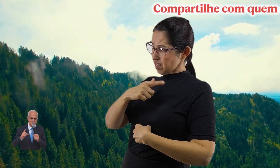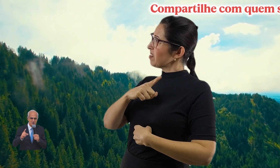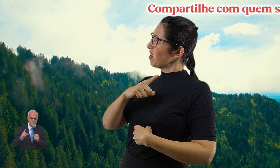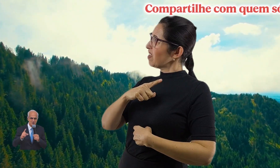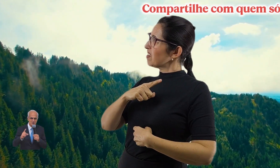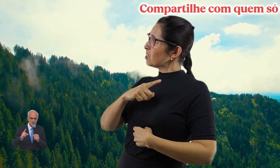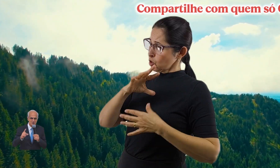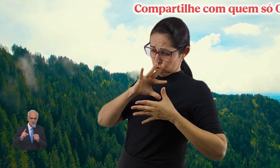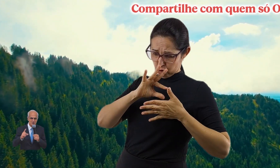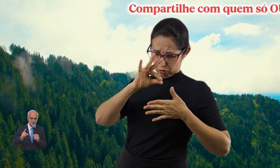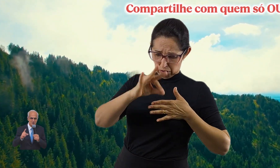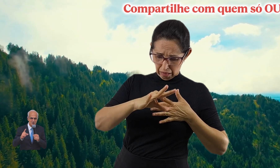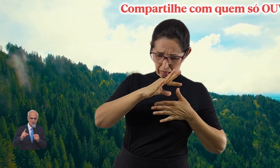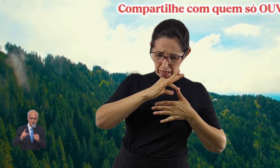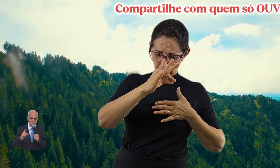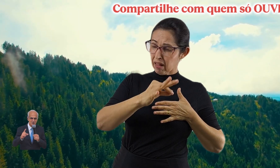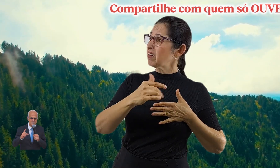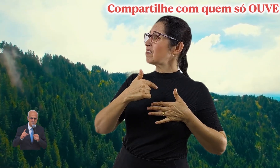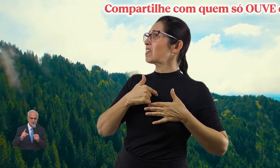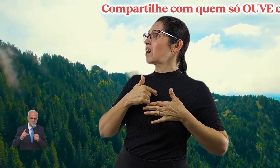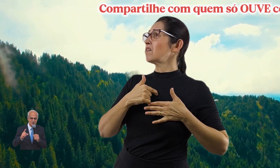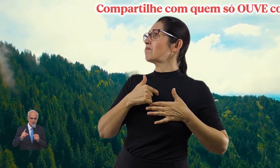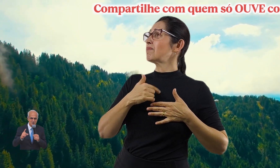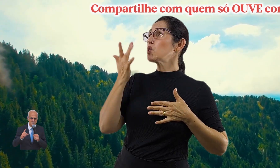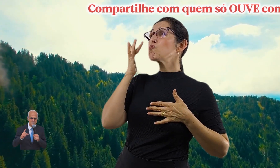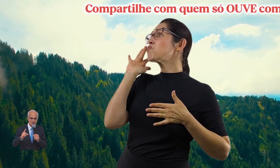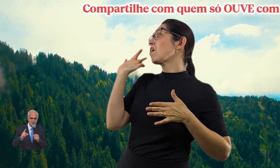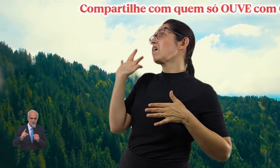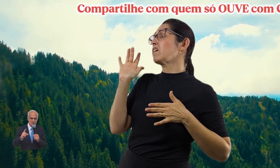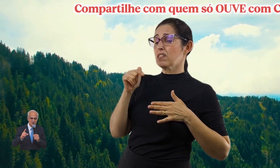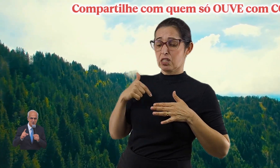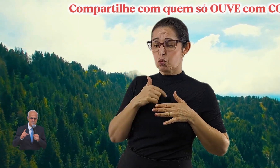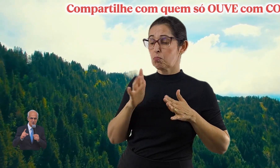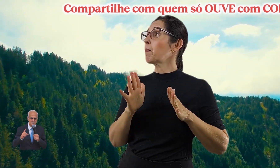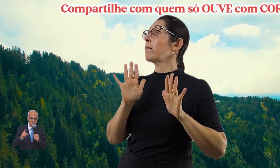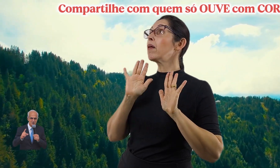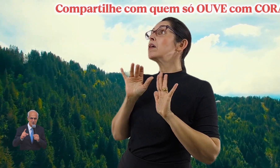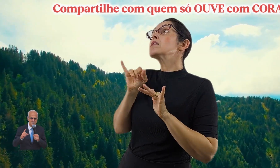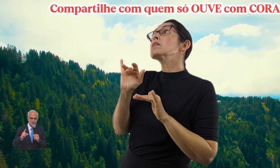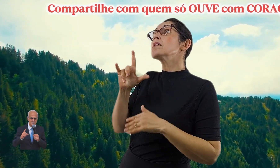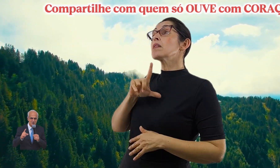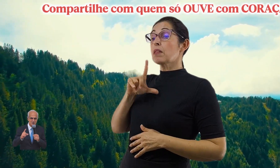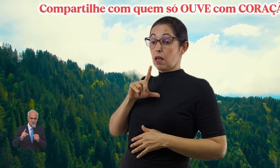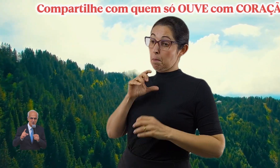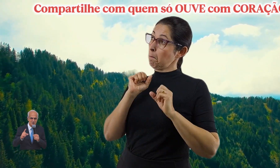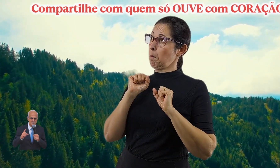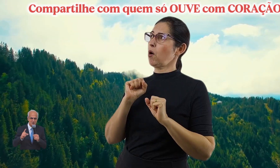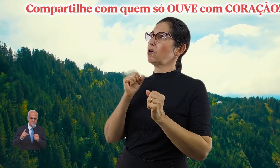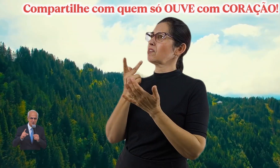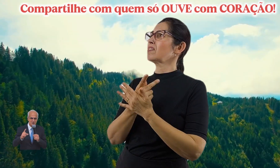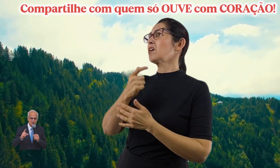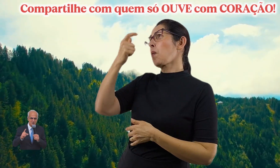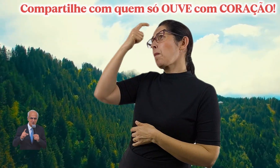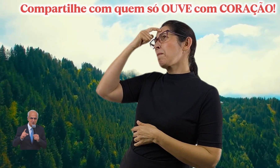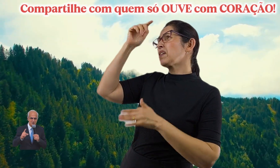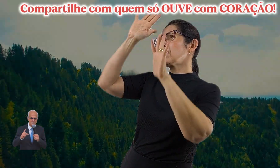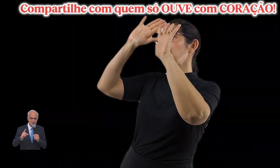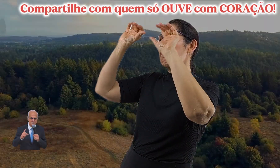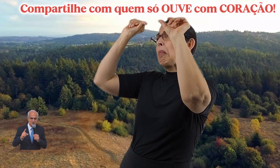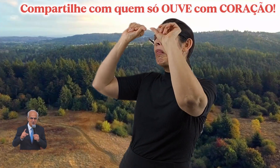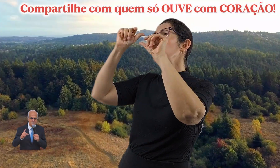sabia. Ele não estava dizendo: Senhor, eu sei que esse caminho é mau. Não, Senhor, vê se há. Pode ter um pensamento, um achar,